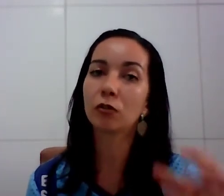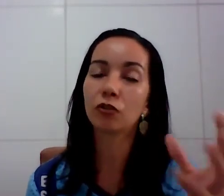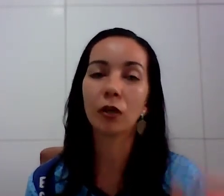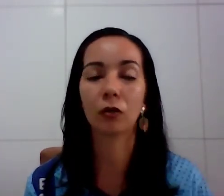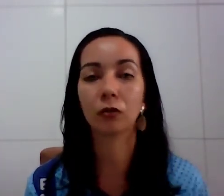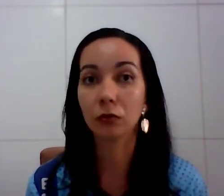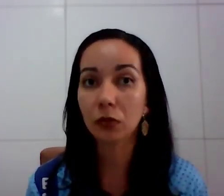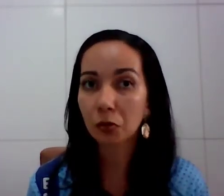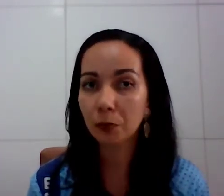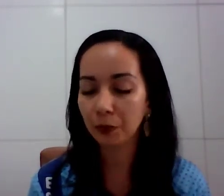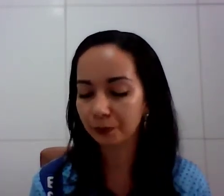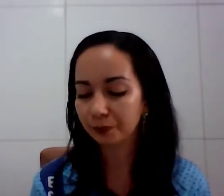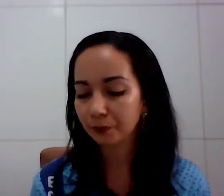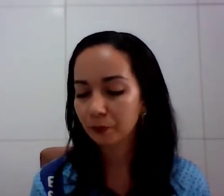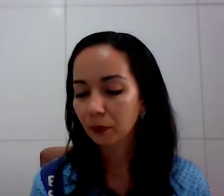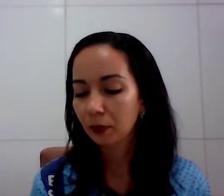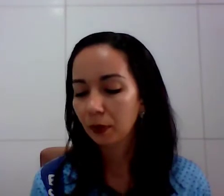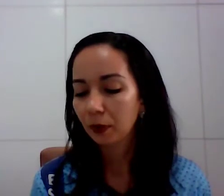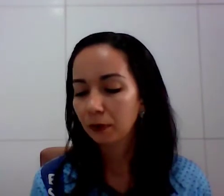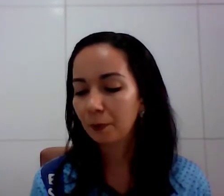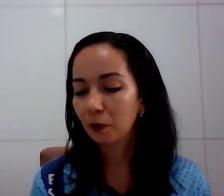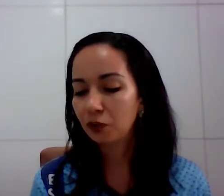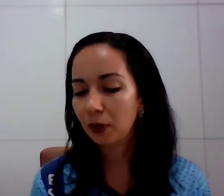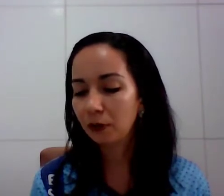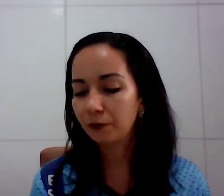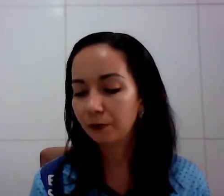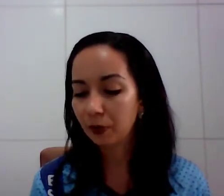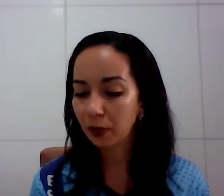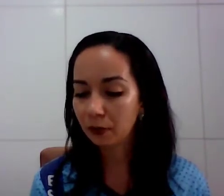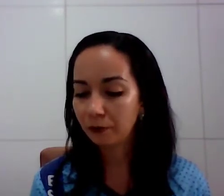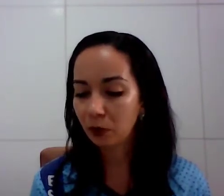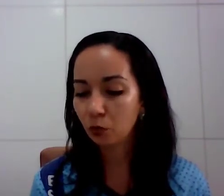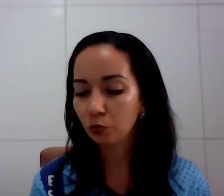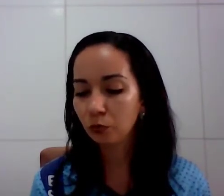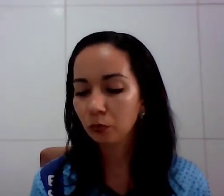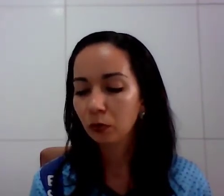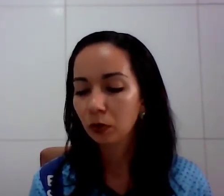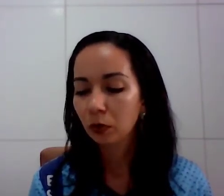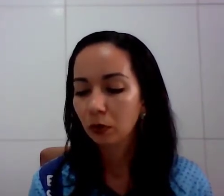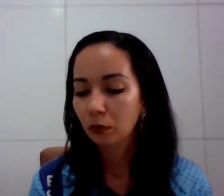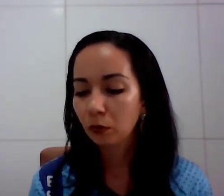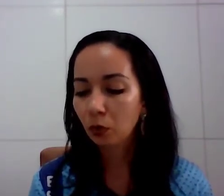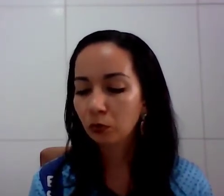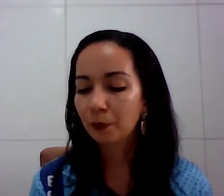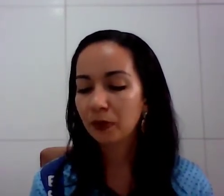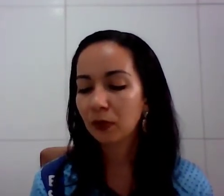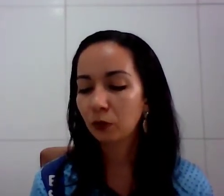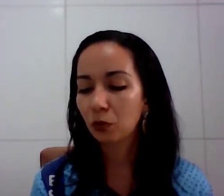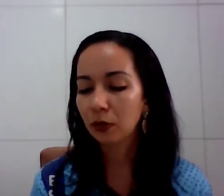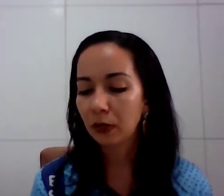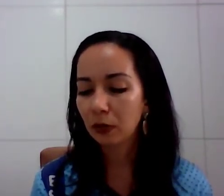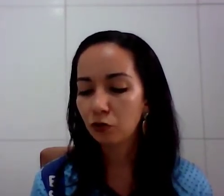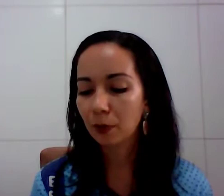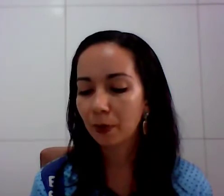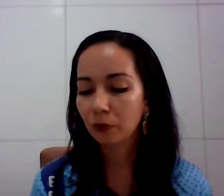que Heródoto descobriu. Depois dele veio um outro pensador grego chamado